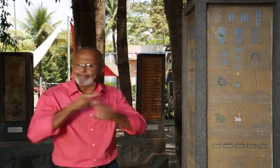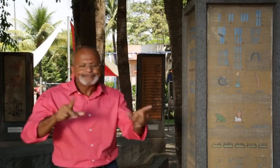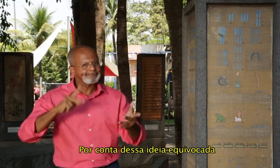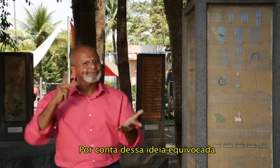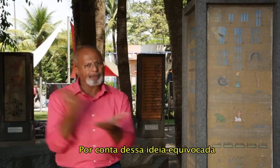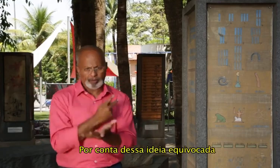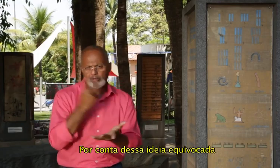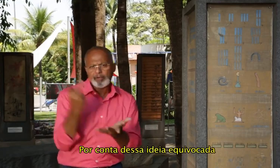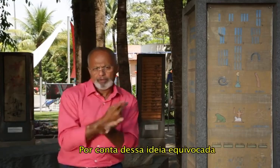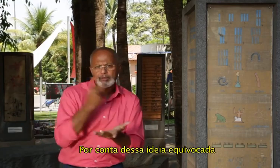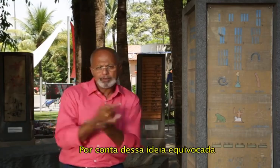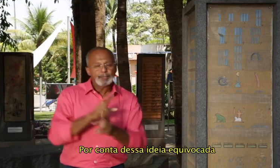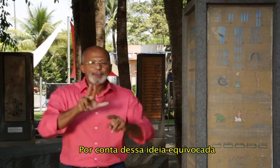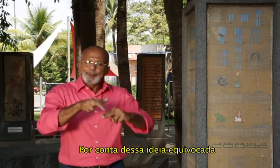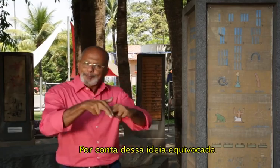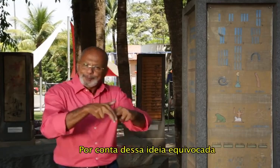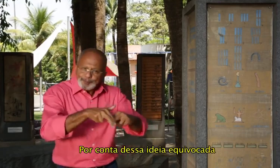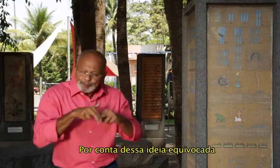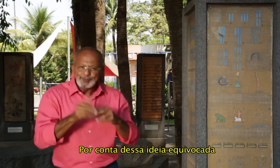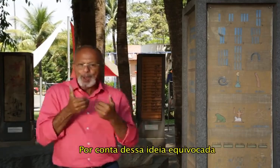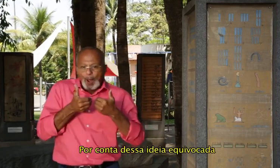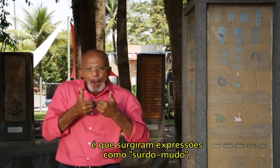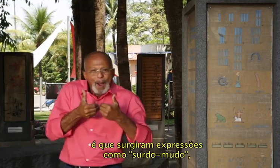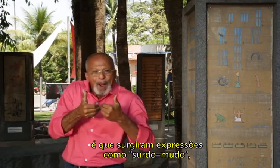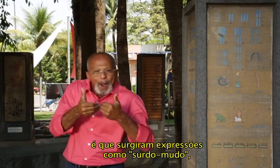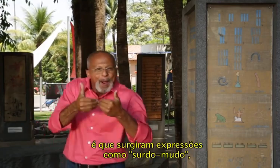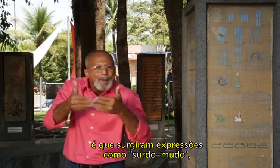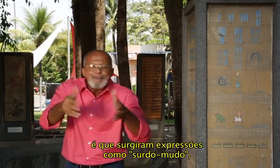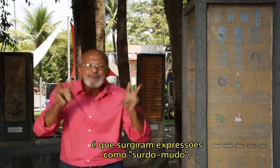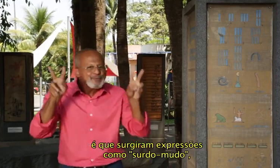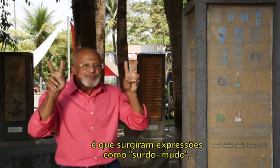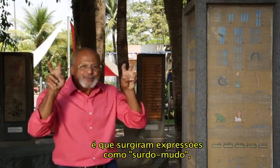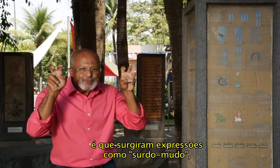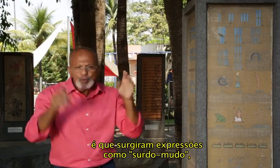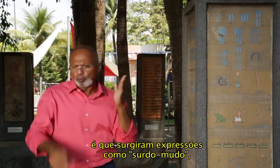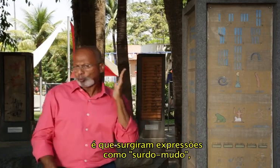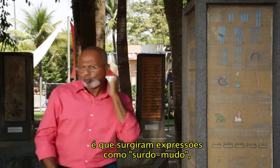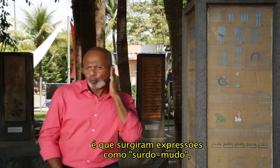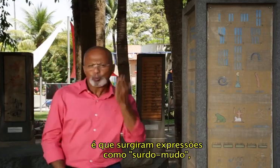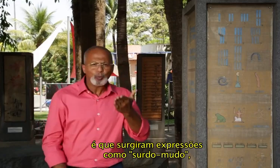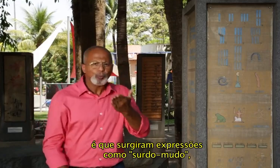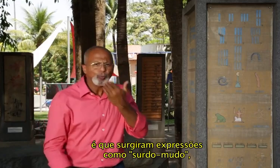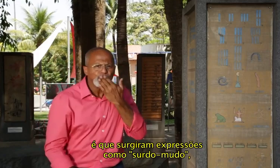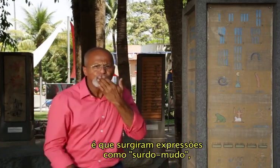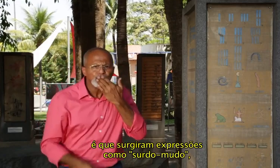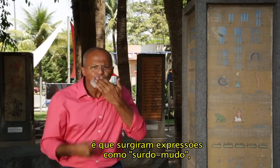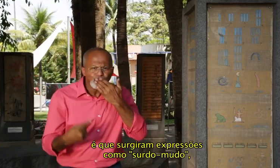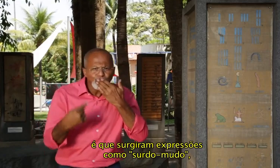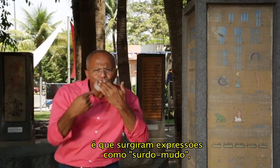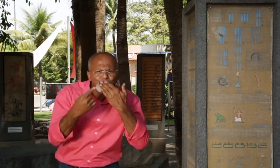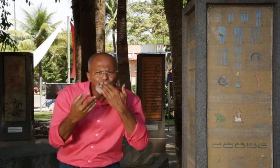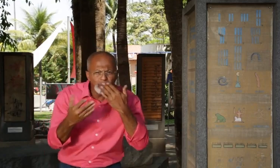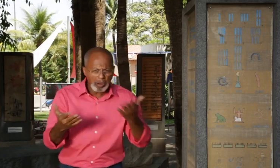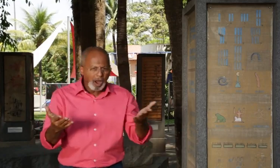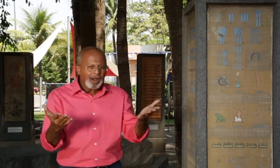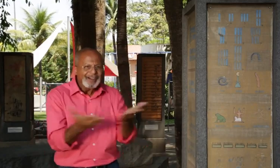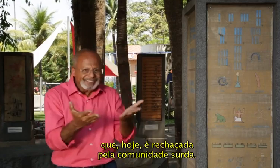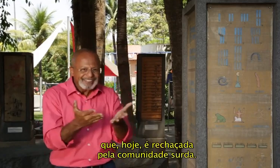Por conta dessa ideia equivocada, é que surgiram expressões como surdo-mudo, que hoje